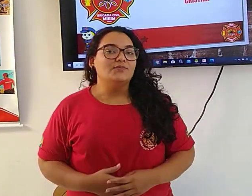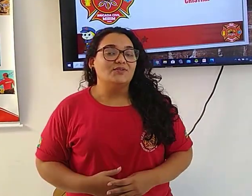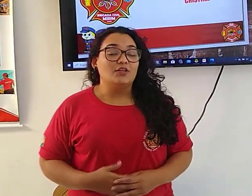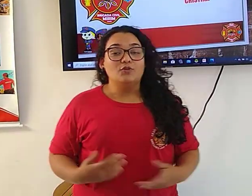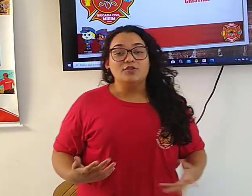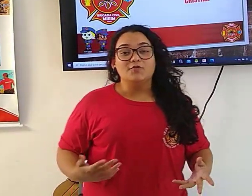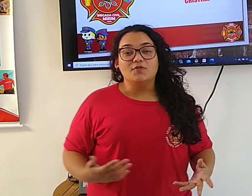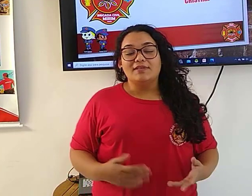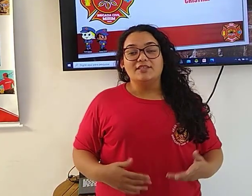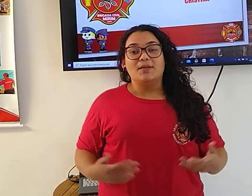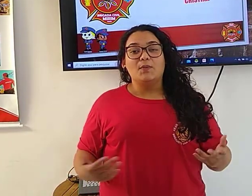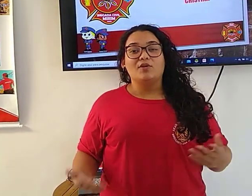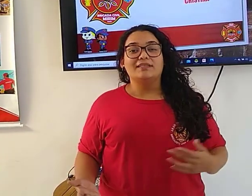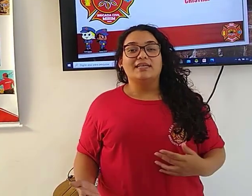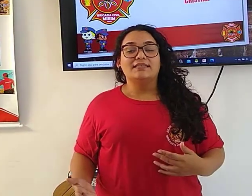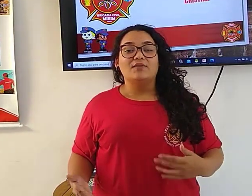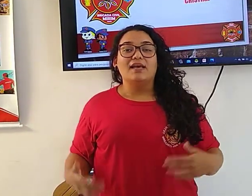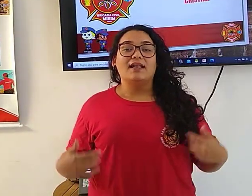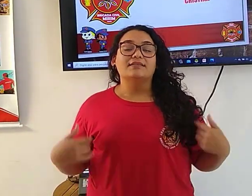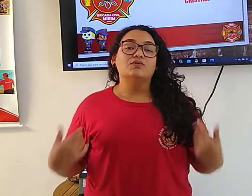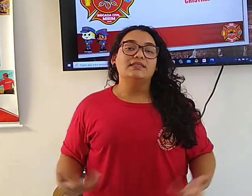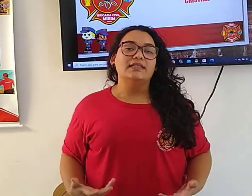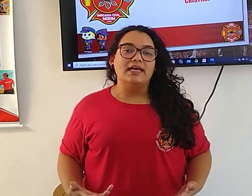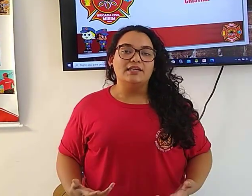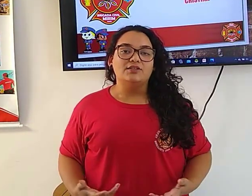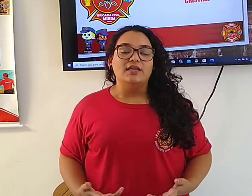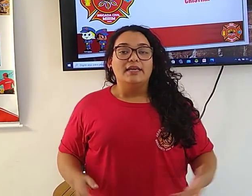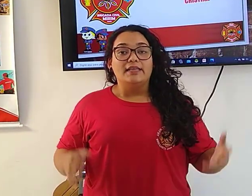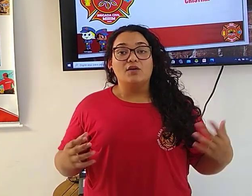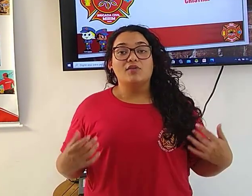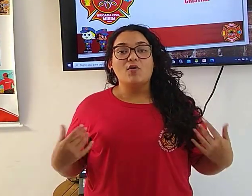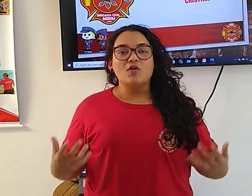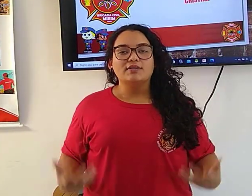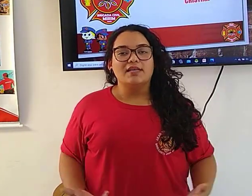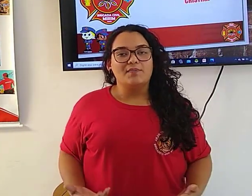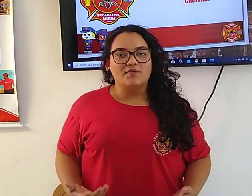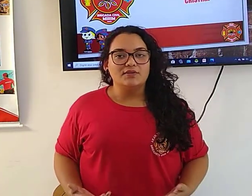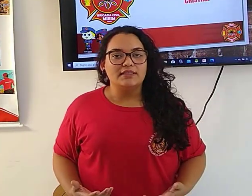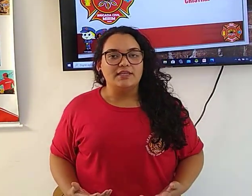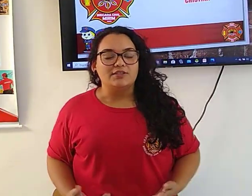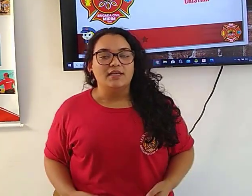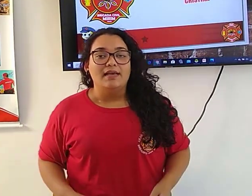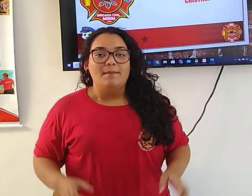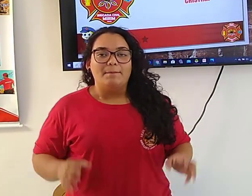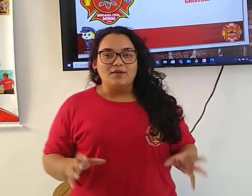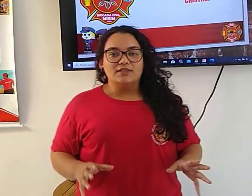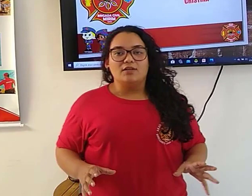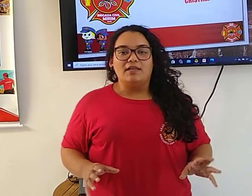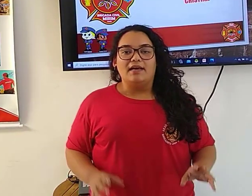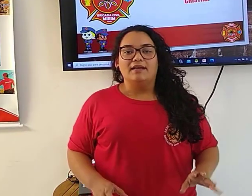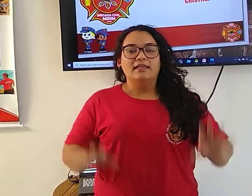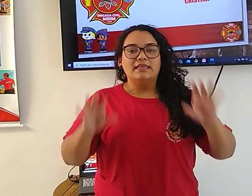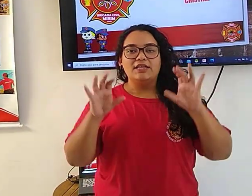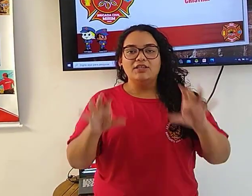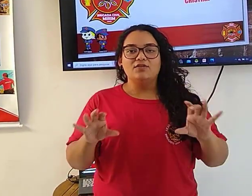muita dificuldade na memorização em relação aos sinais. Então, o que eu aconselho para vocês? Pega o celular, deixa ele no